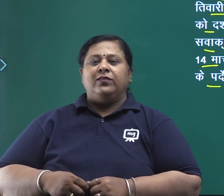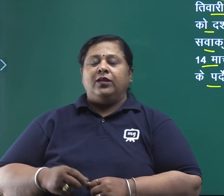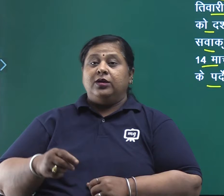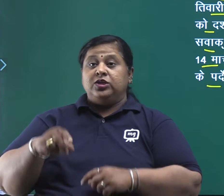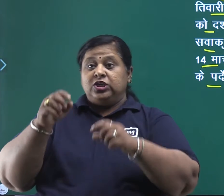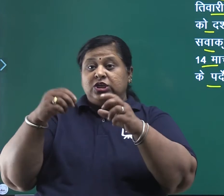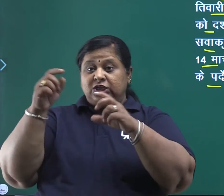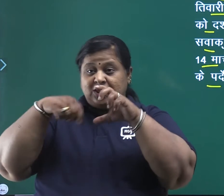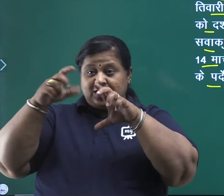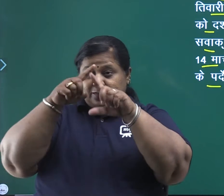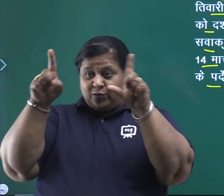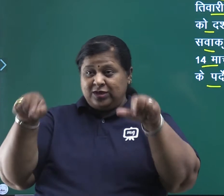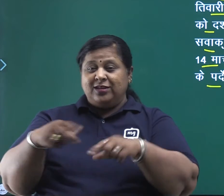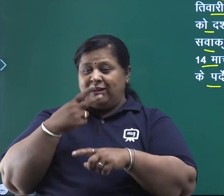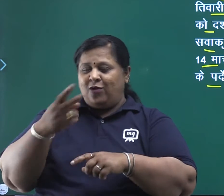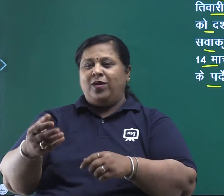चित्र लिए हुए